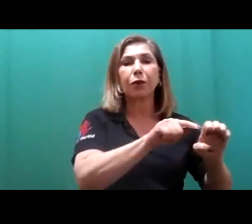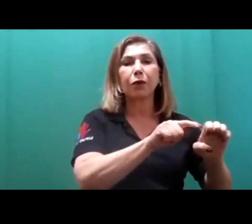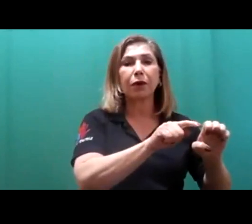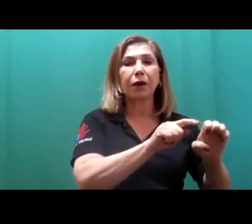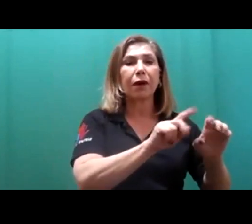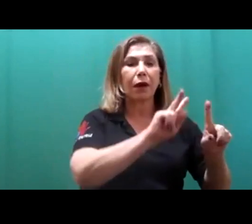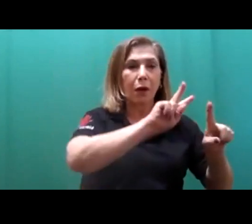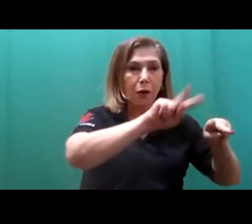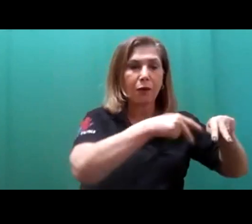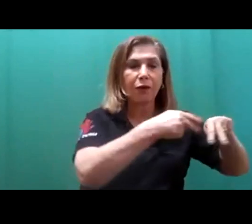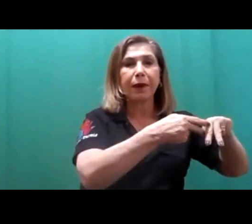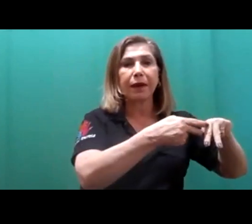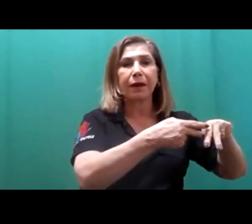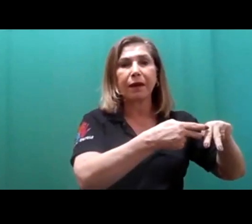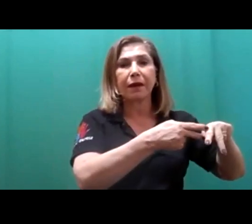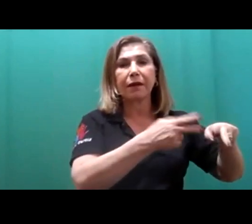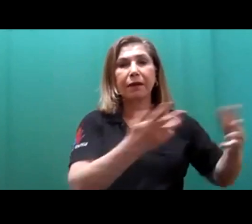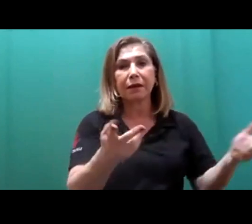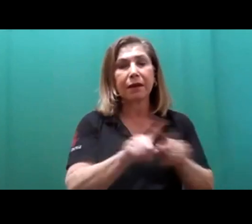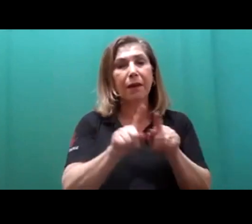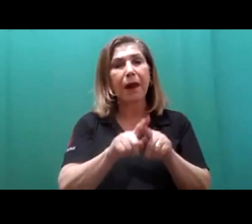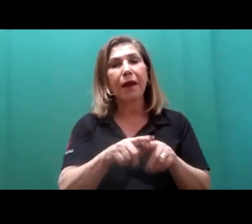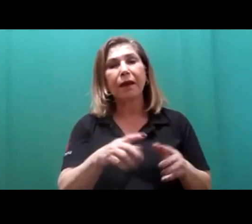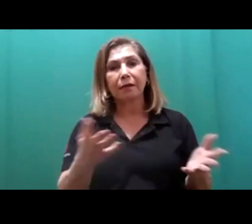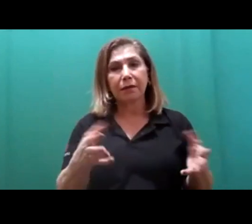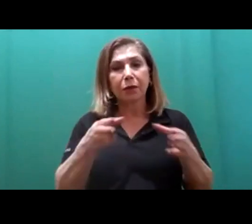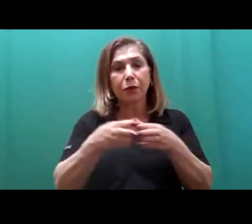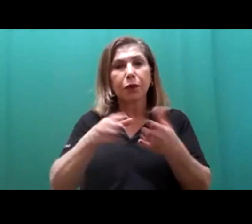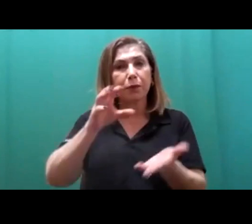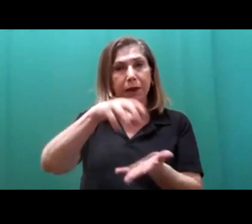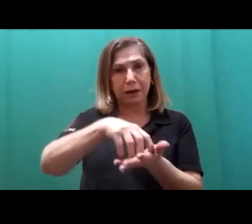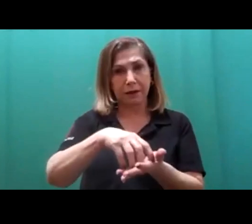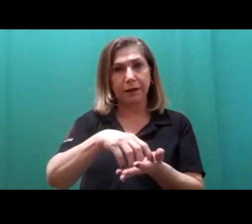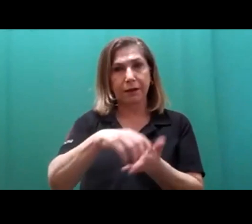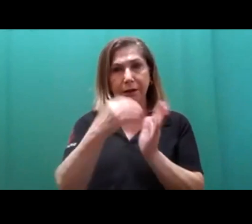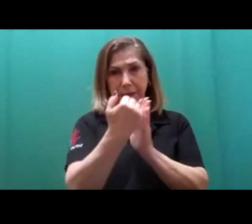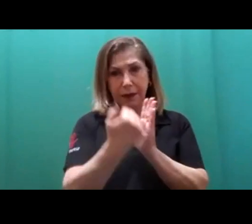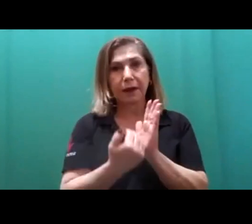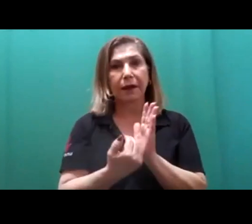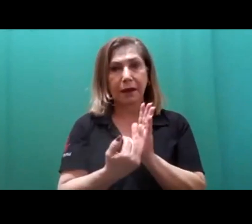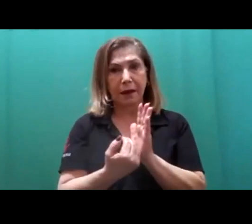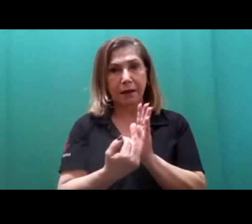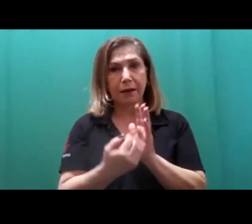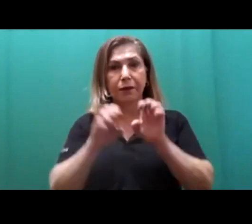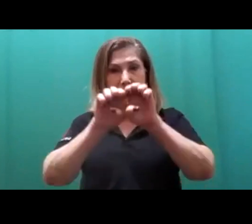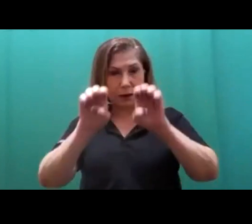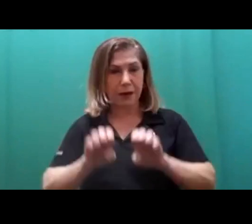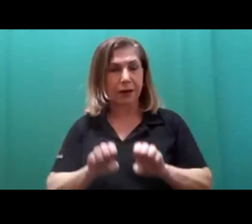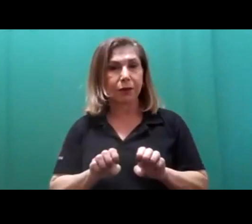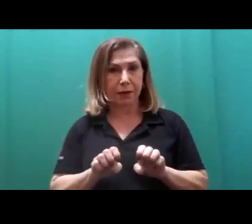homofobia, a gente tem estrutura do patriarcado, a gente tem um processo de estruturas